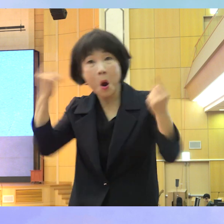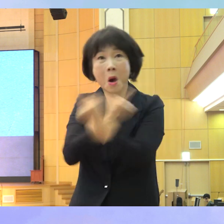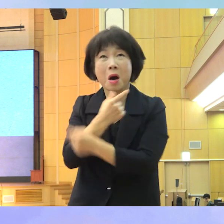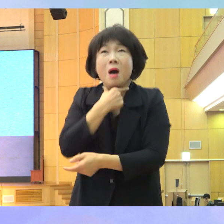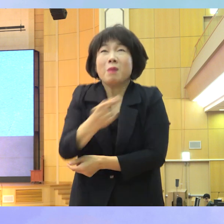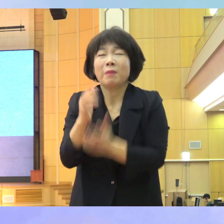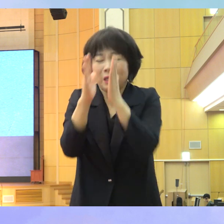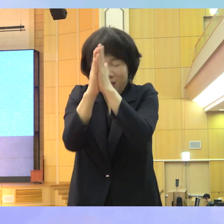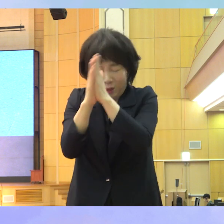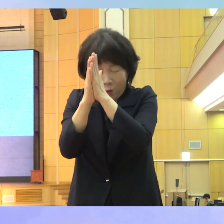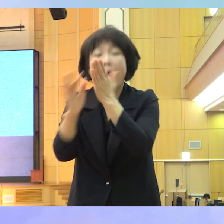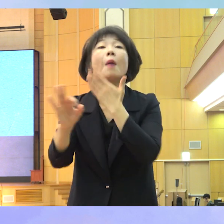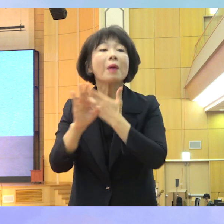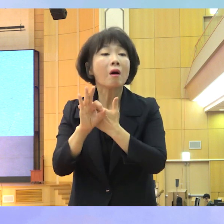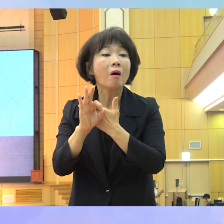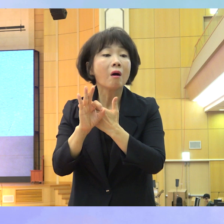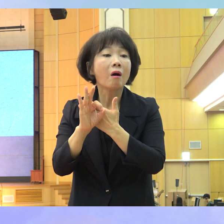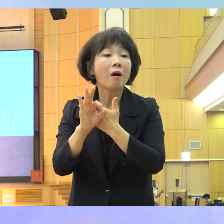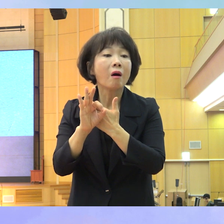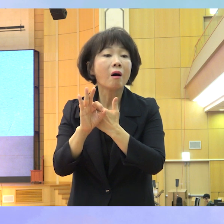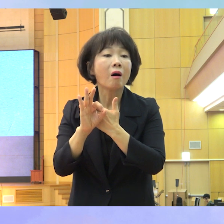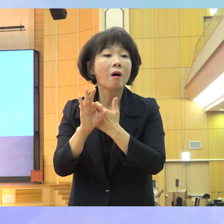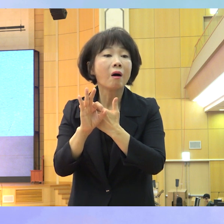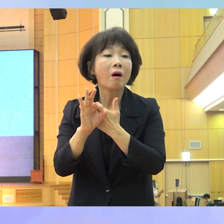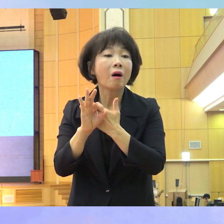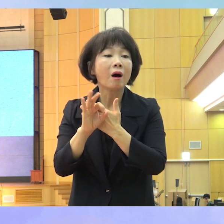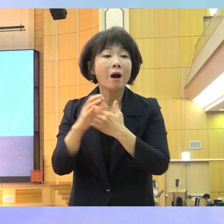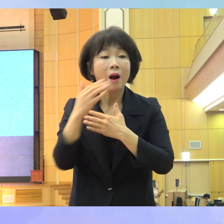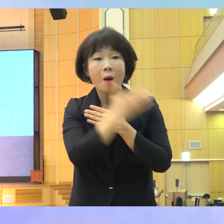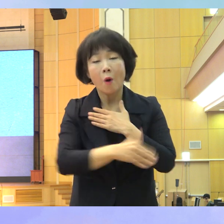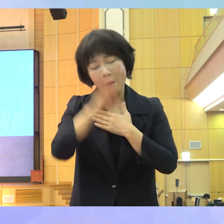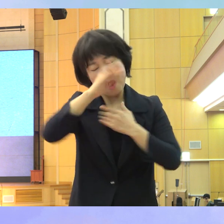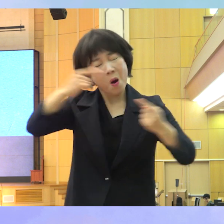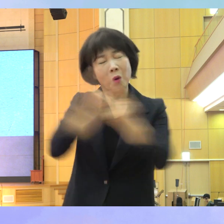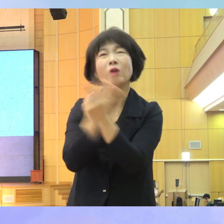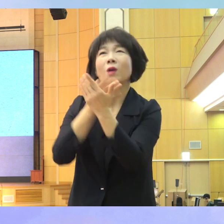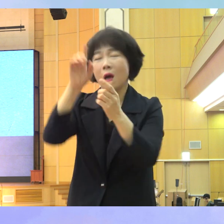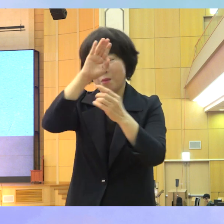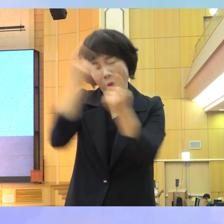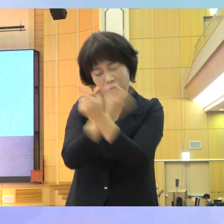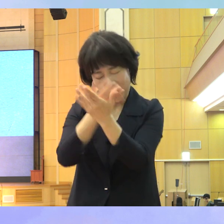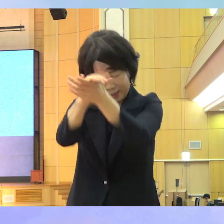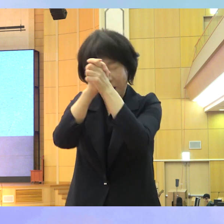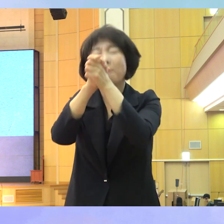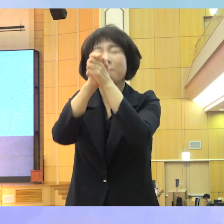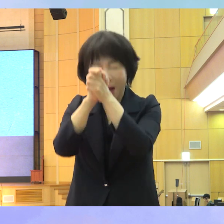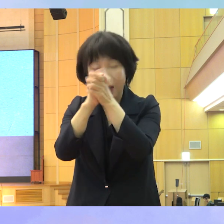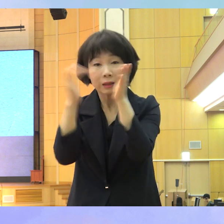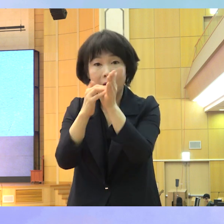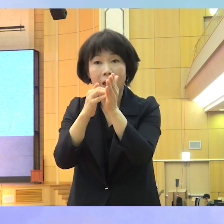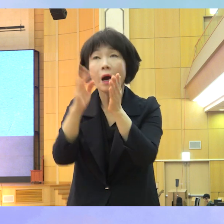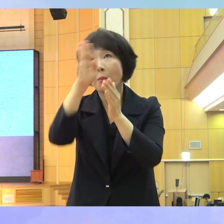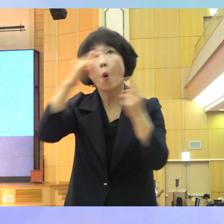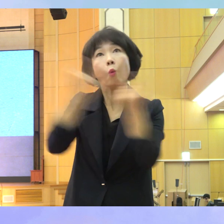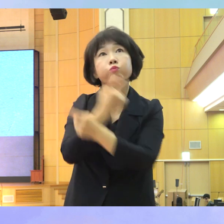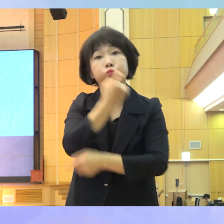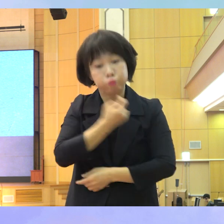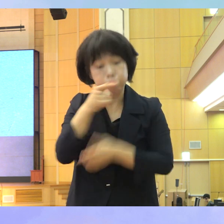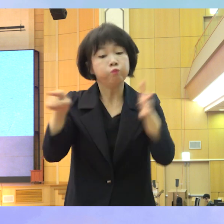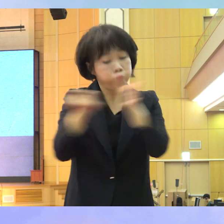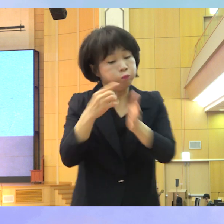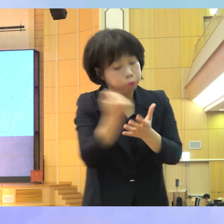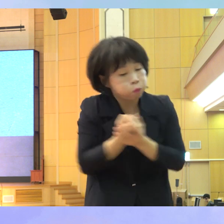위해서 기도했다 한 다음에 맨 마지막은 뭐예요? 그렇게 된 줄 뭐합니다? 믿습니다잖아요.